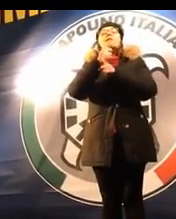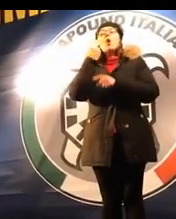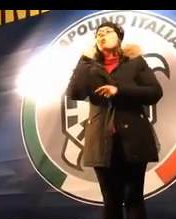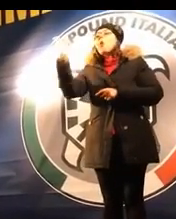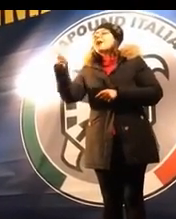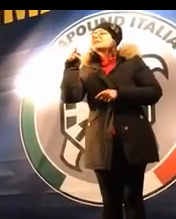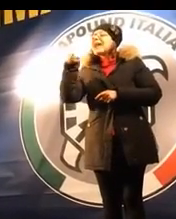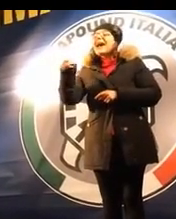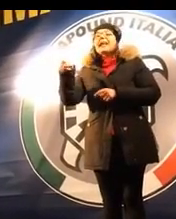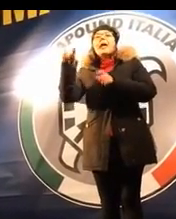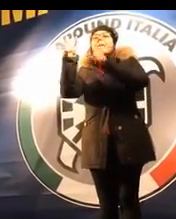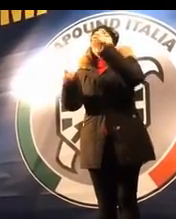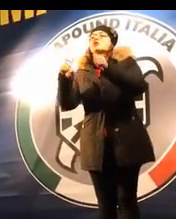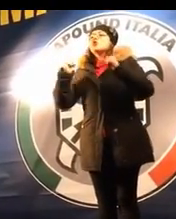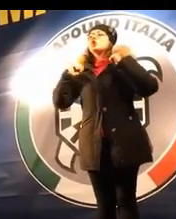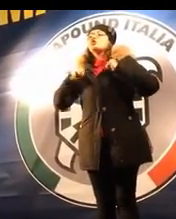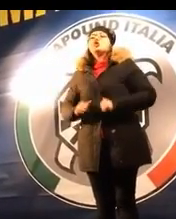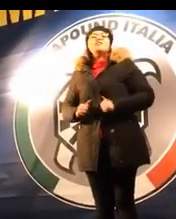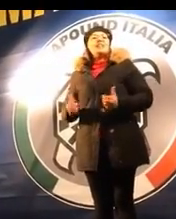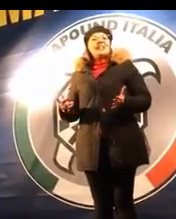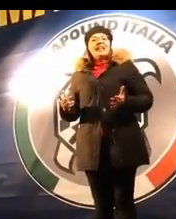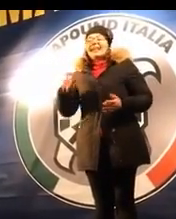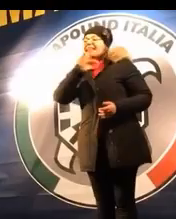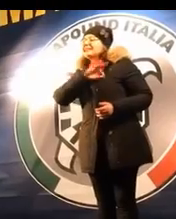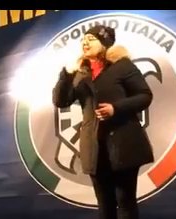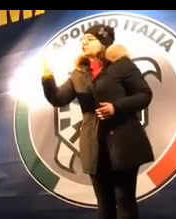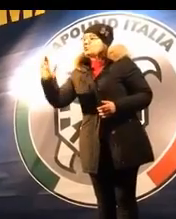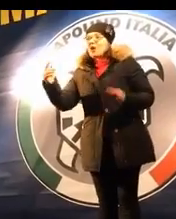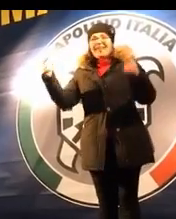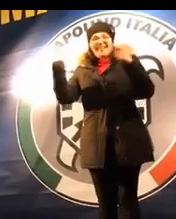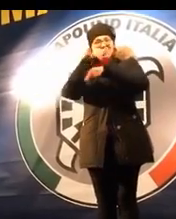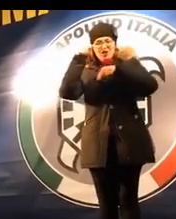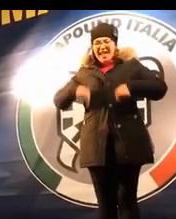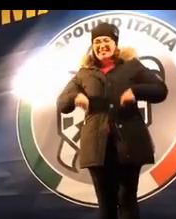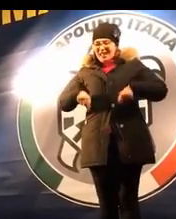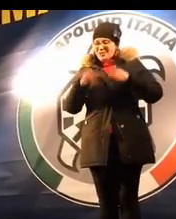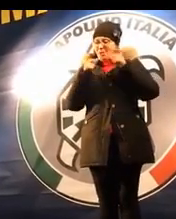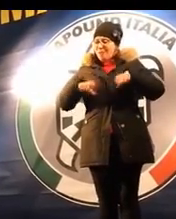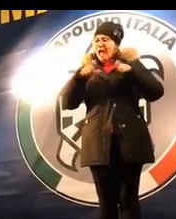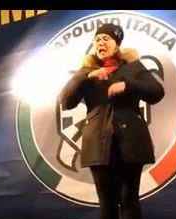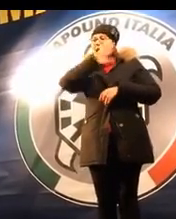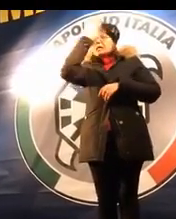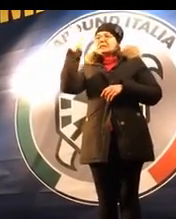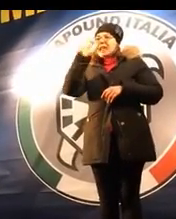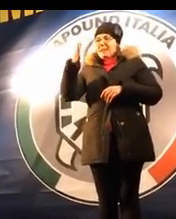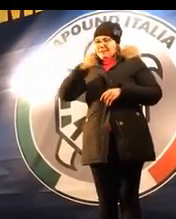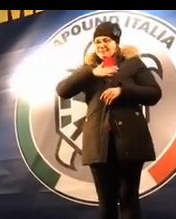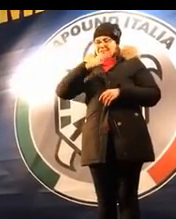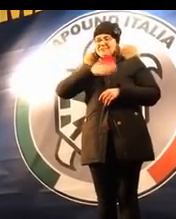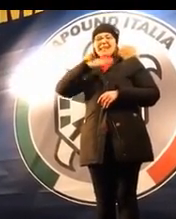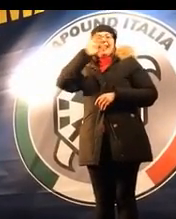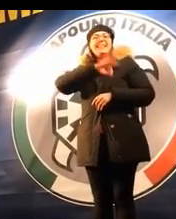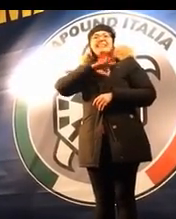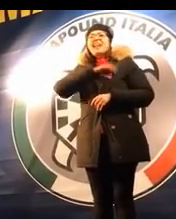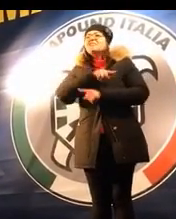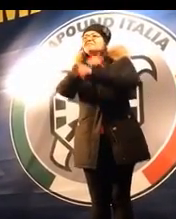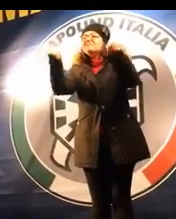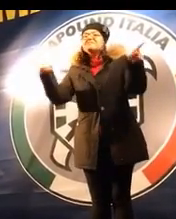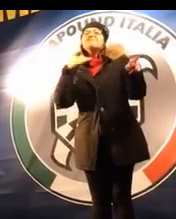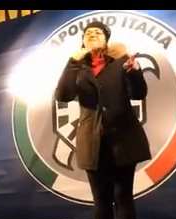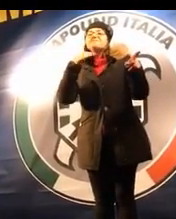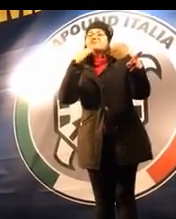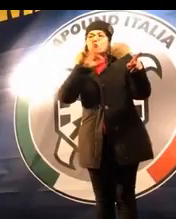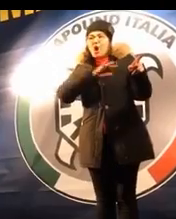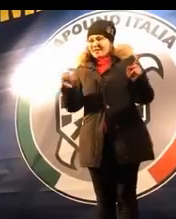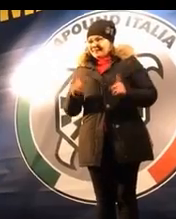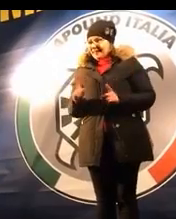fare l'interesse della nazione, mentre a noi sembra che oggi queste banche lavorino molto nel loro interesse e poco nell'interesse della collettività. Casa